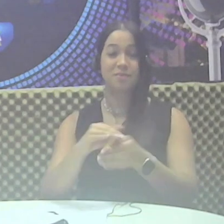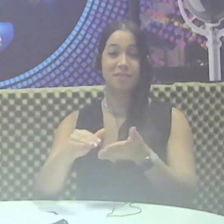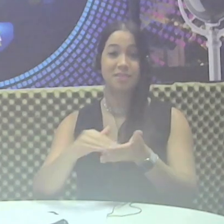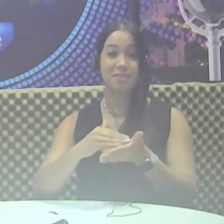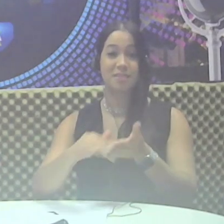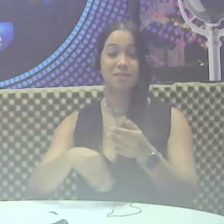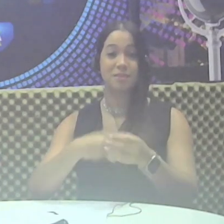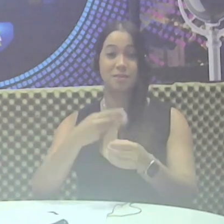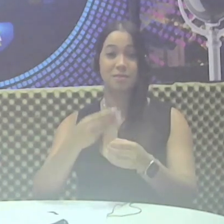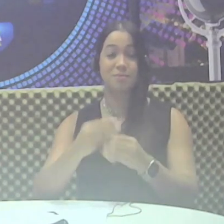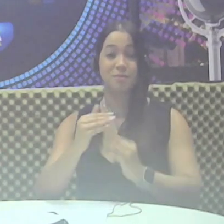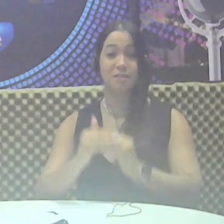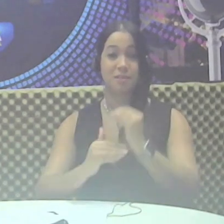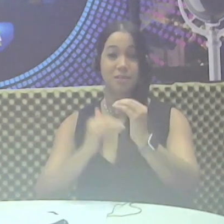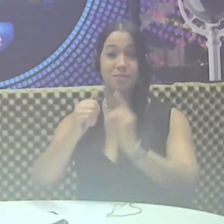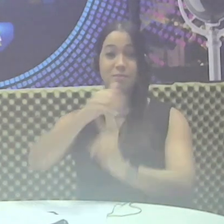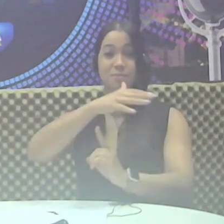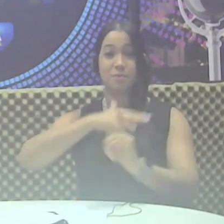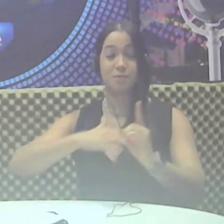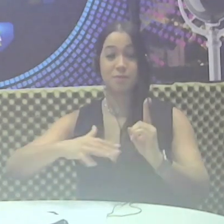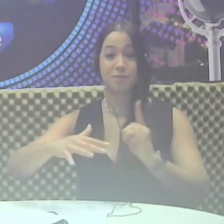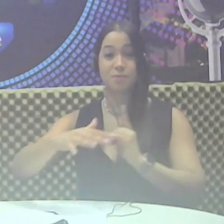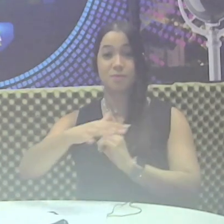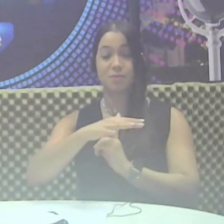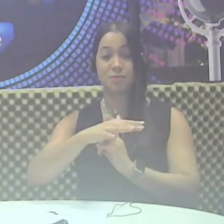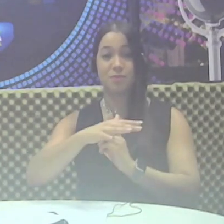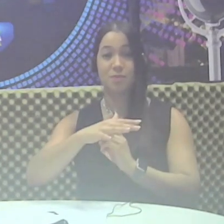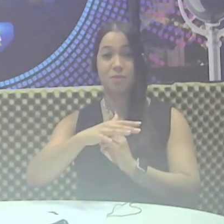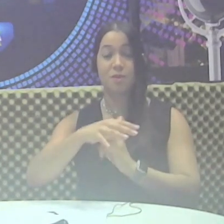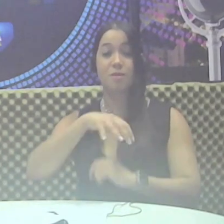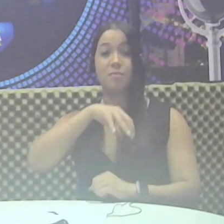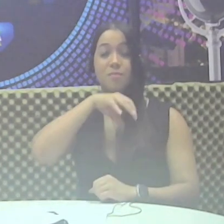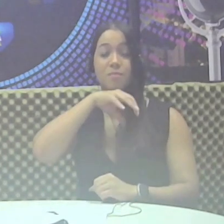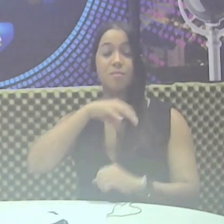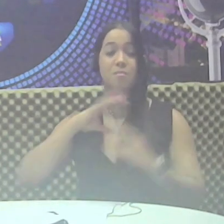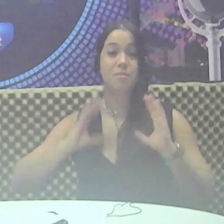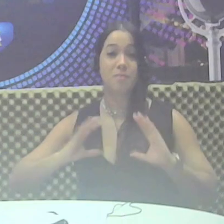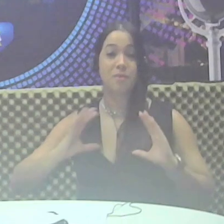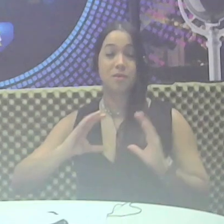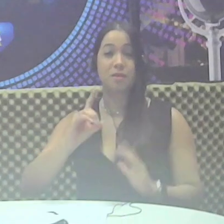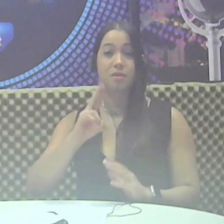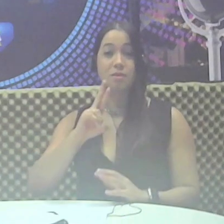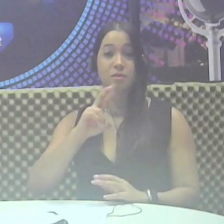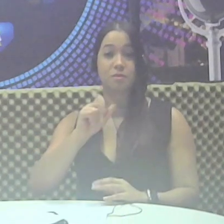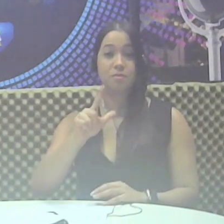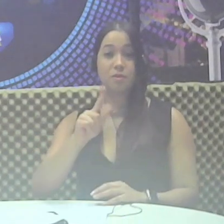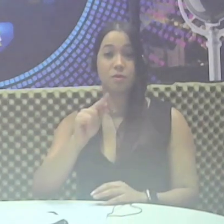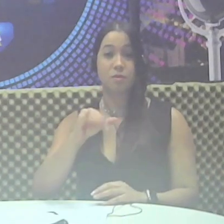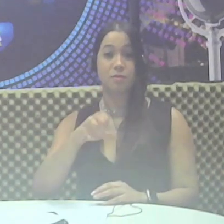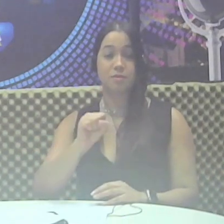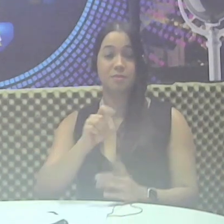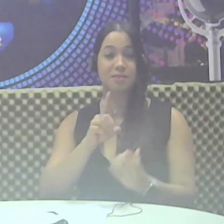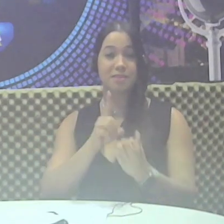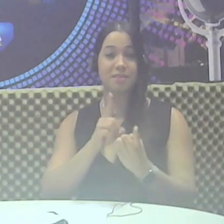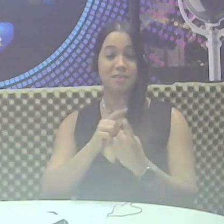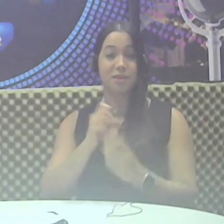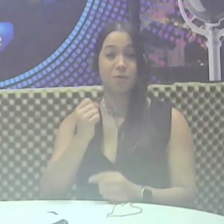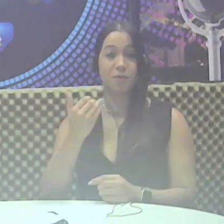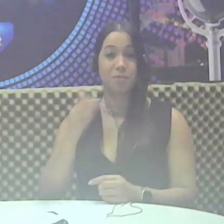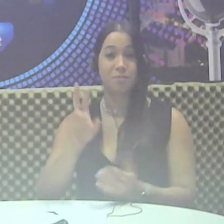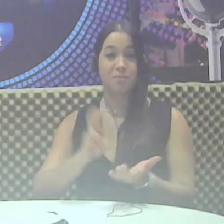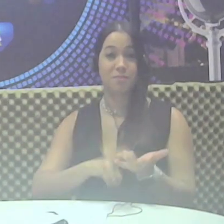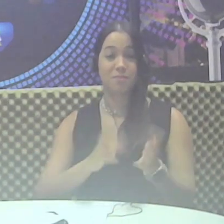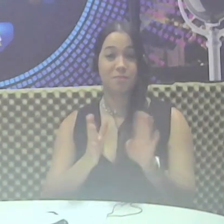Secretaria Municipal de Desenvolvimento Social fica na Praça Durval Gomes Xavier. O atendimento vai das 8h30 da